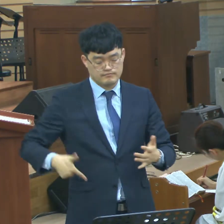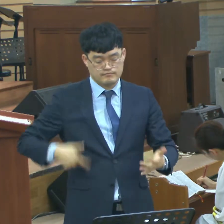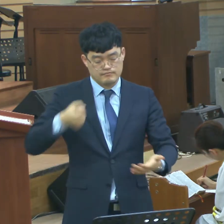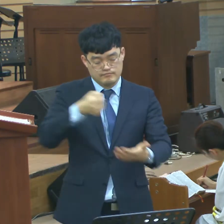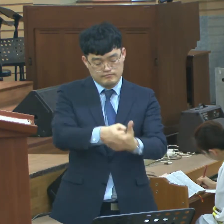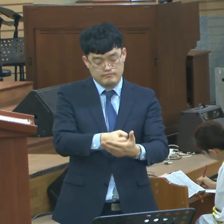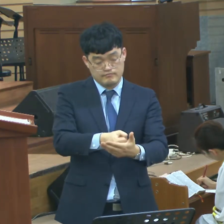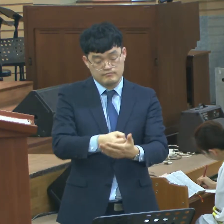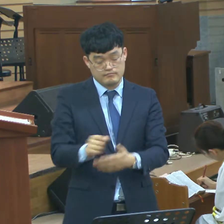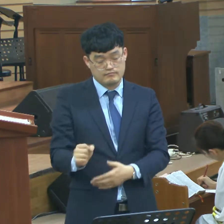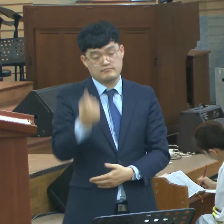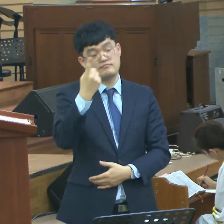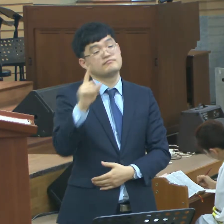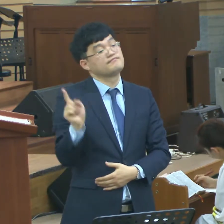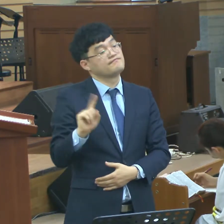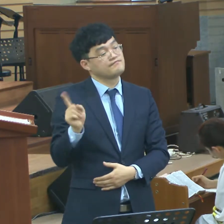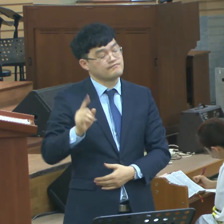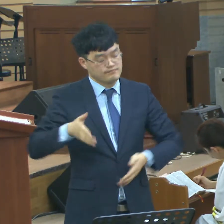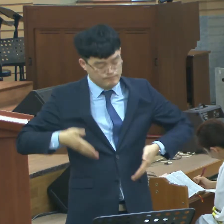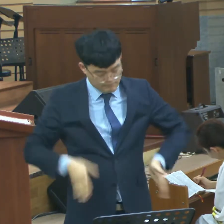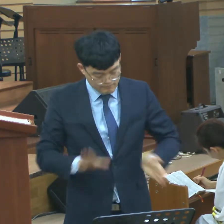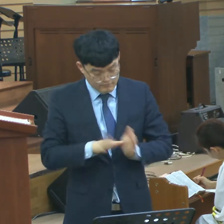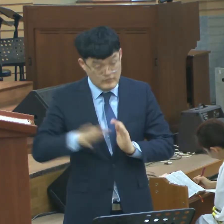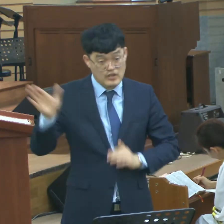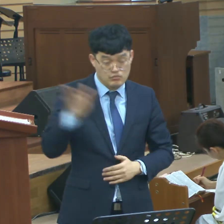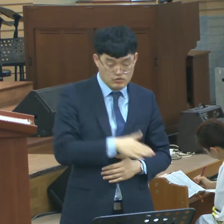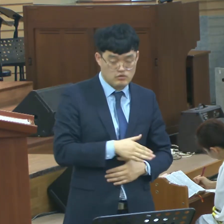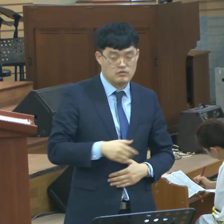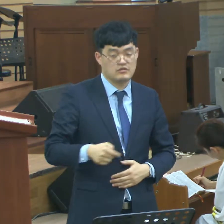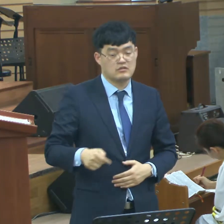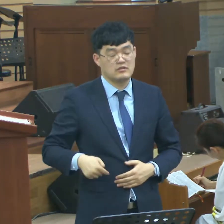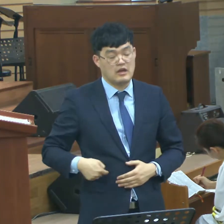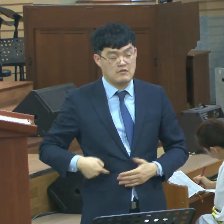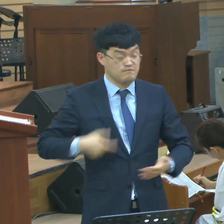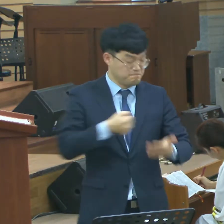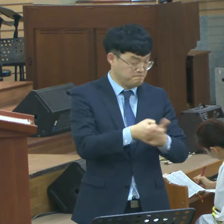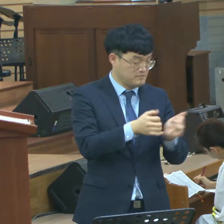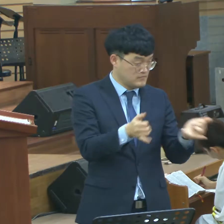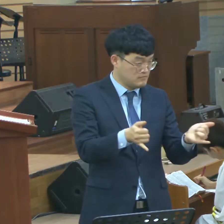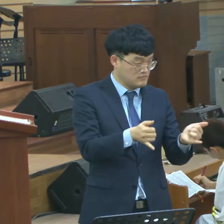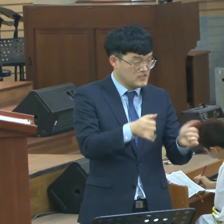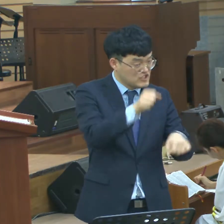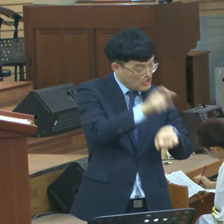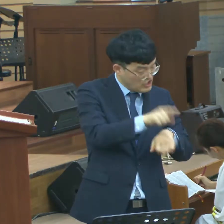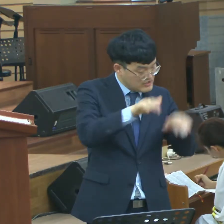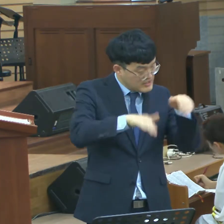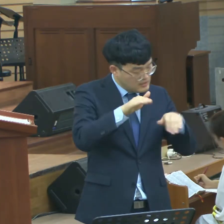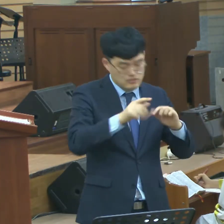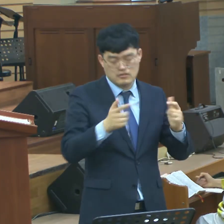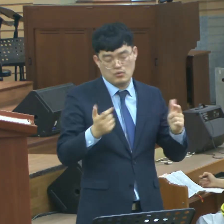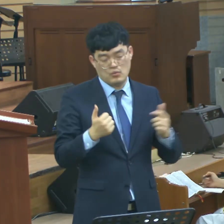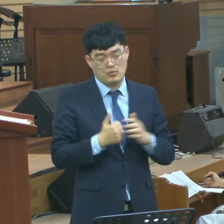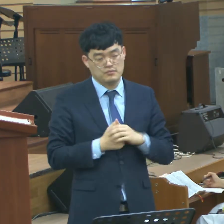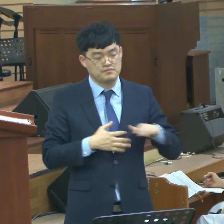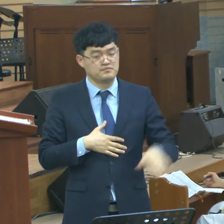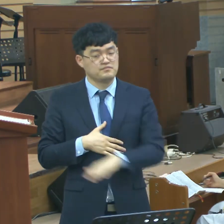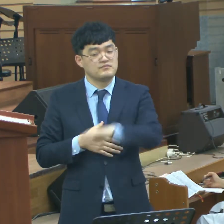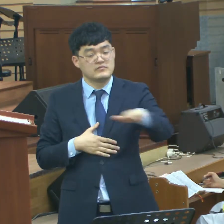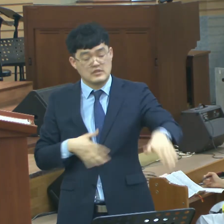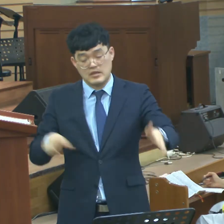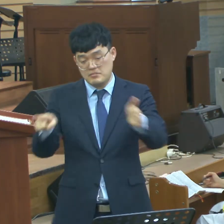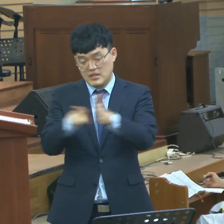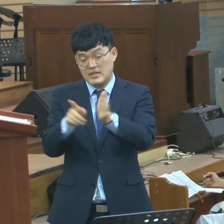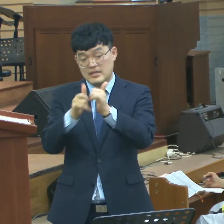담대함은 어디서 오는가 하면 태어날 때부터 좀 간이 큰 사람은 담대할 수 있다 이렇게 생각할지 모르지만 사실 그게 아니고 우리